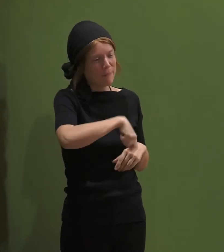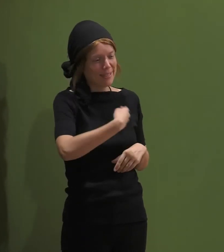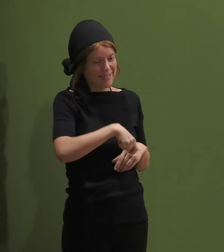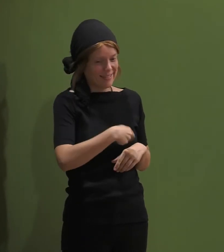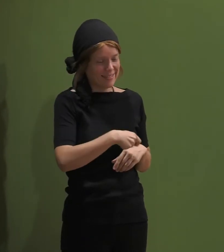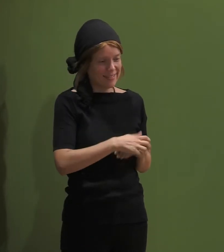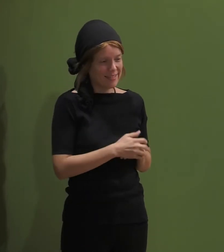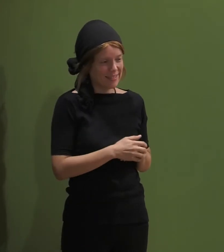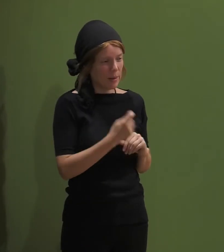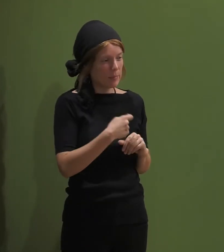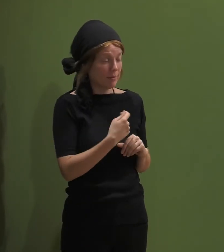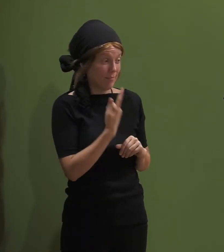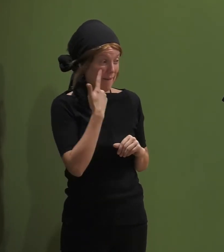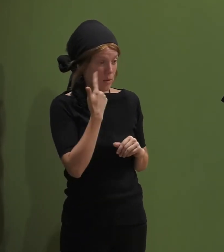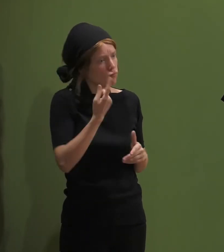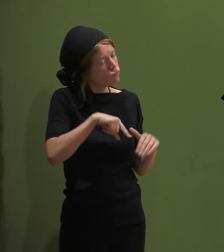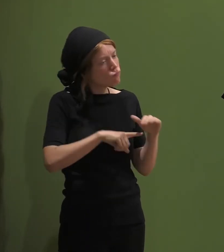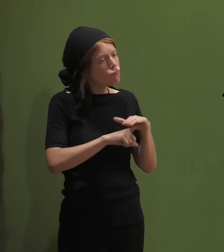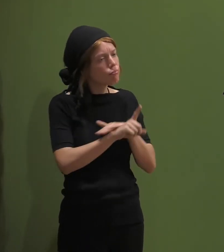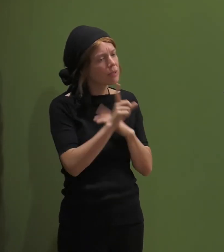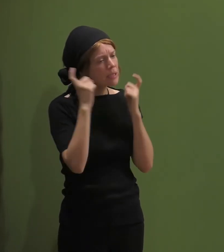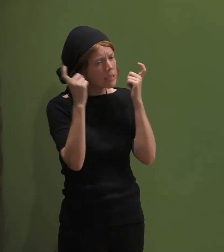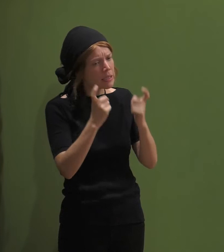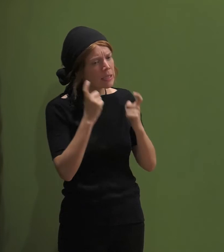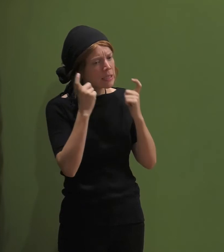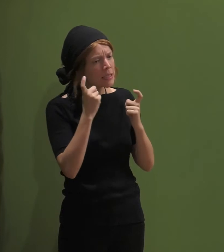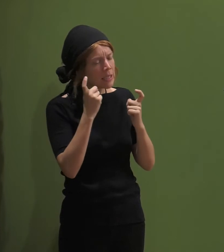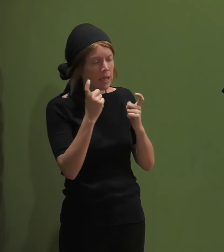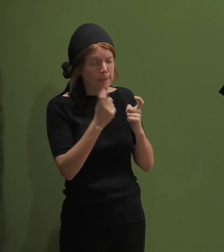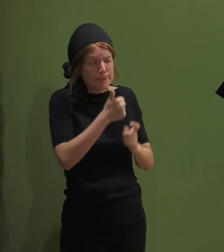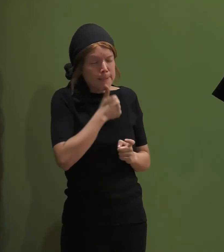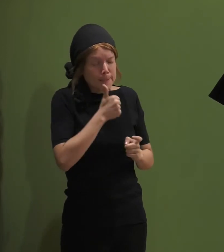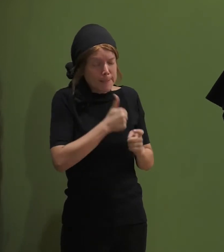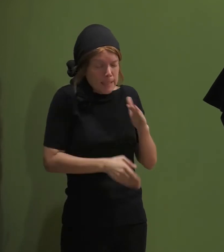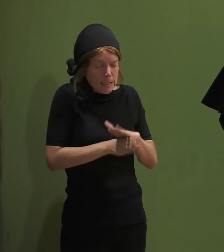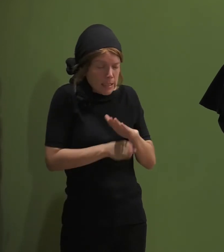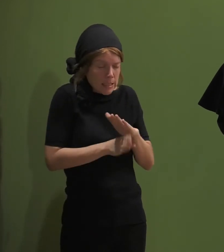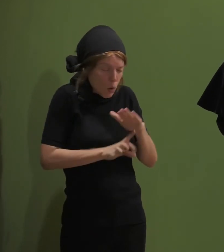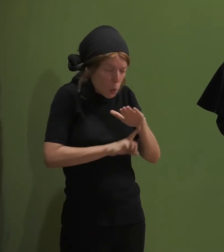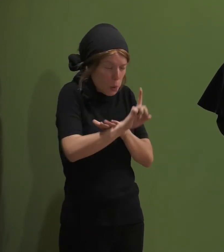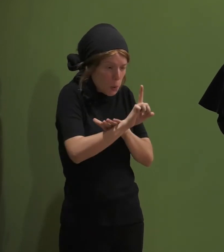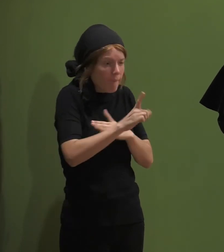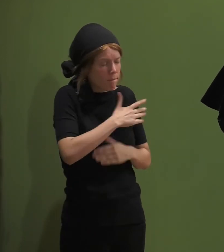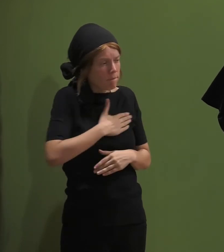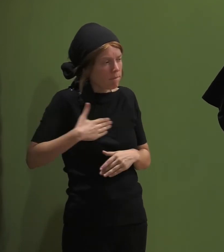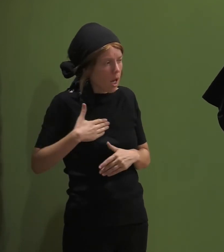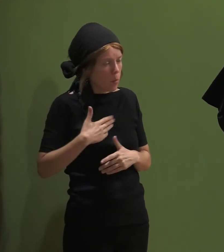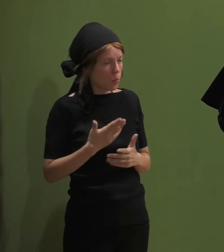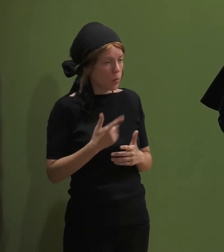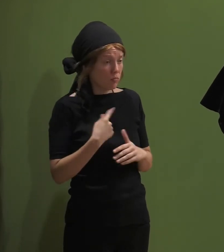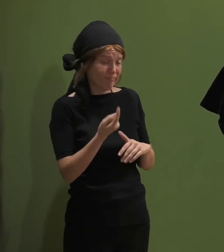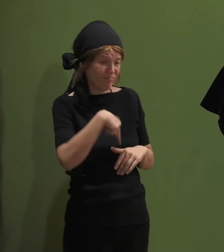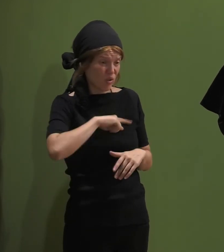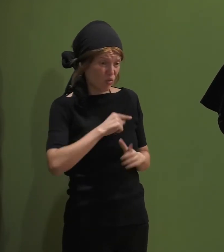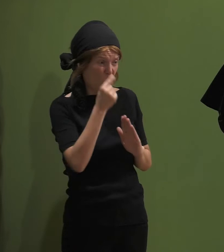como ha visto, estamos haciendo progreso e intentando mantener el pulso con el resto de universidades y queremos seguir avanzando a pesar de estar en